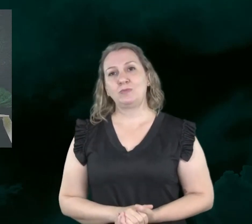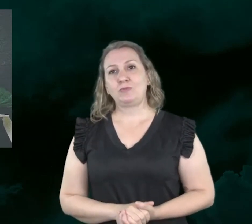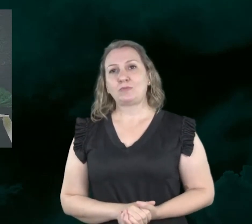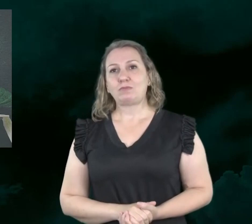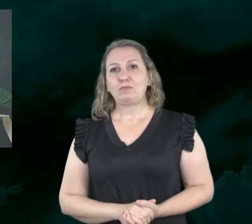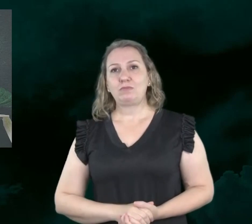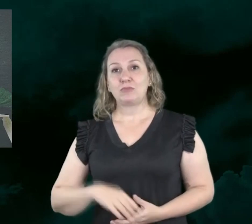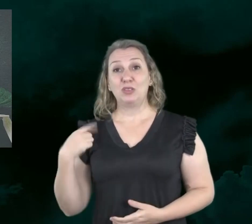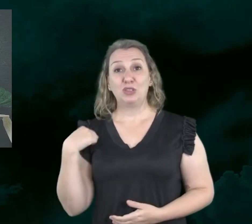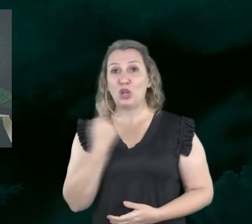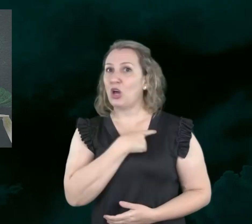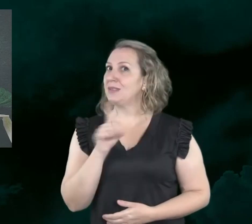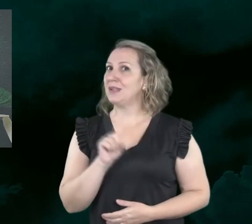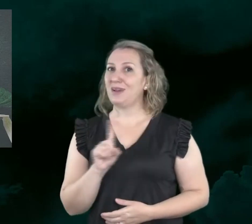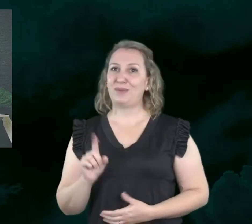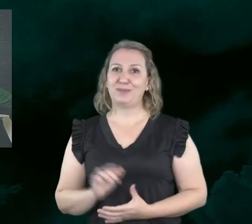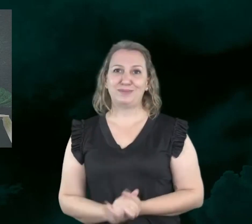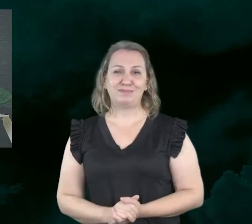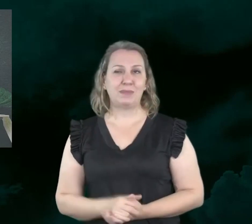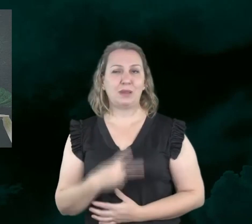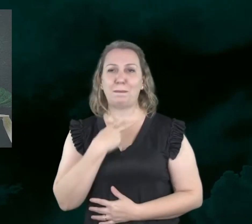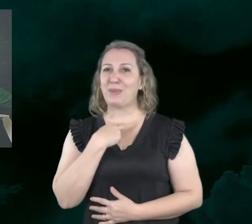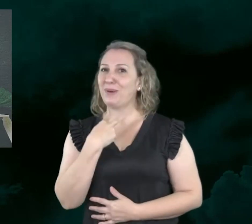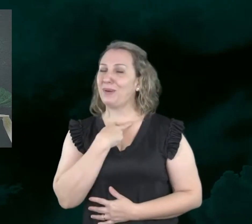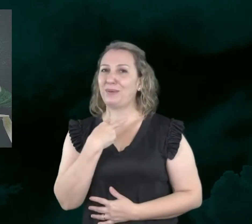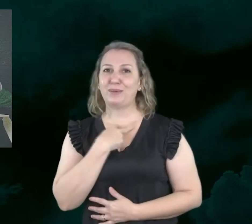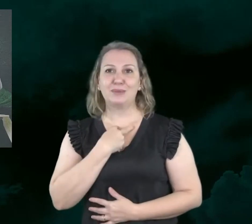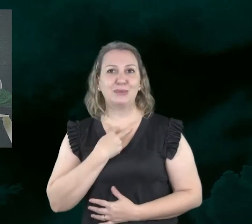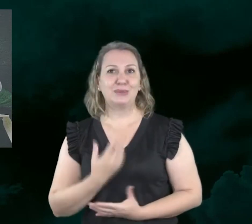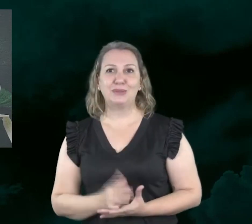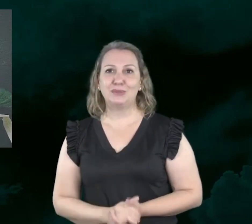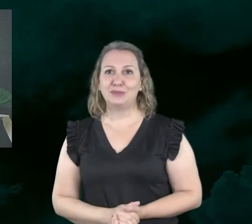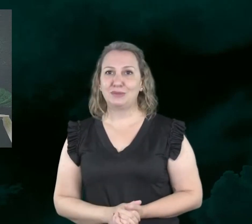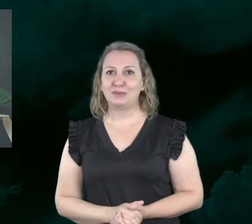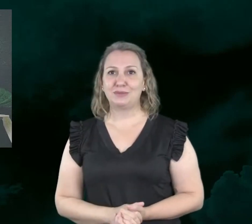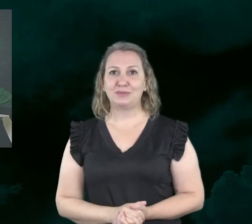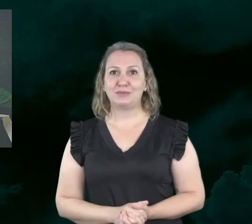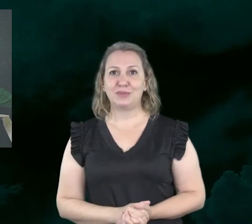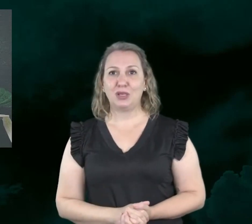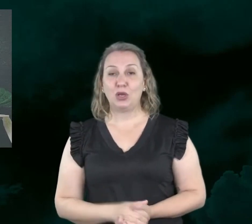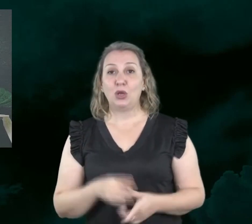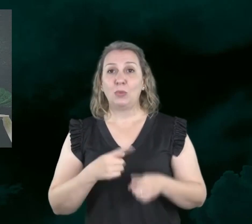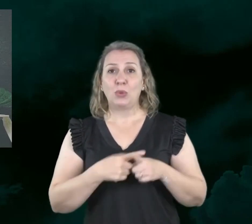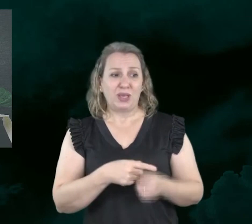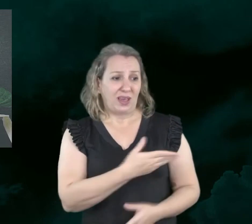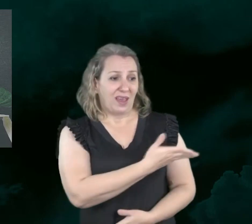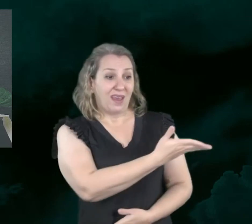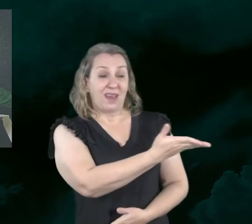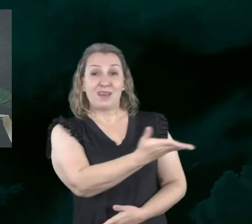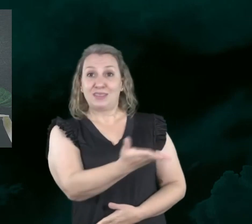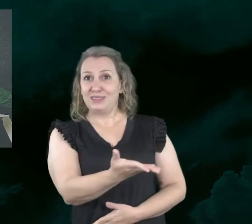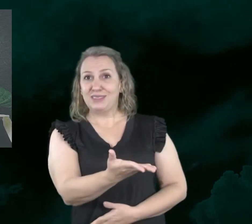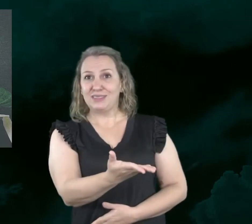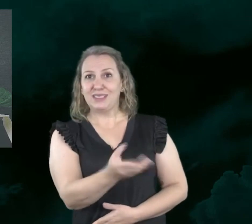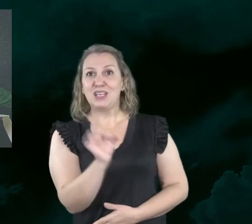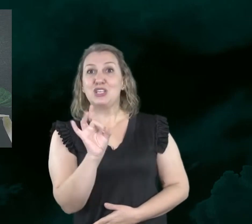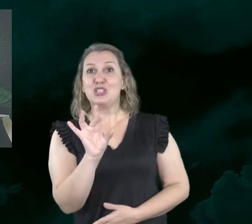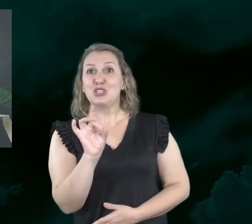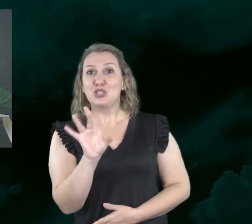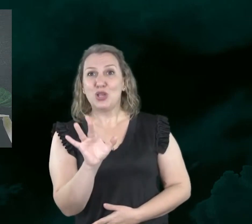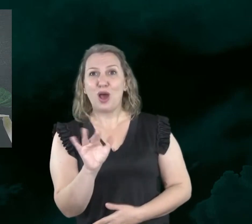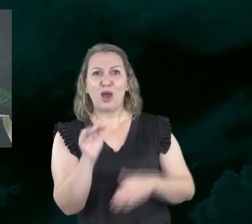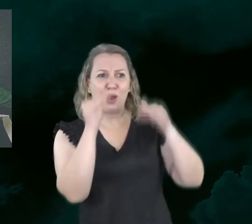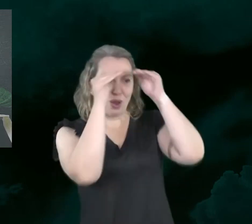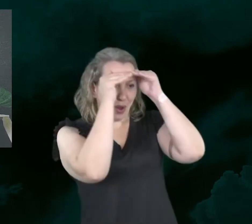somos facciosos. Os facciosos, eles desobedecem à verdade e obedecem à injustiça.